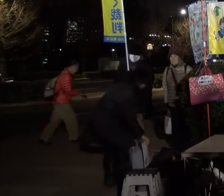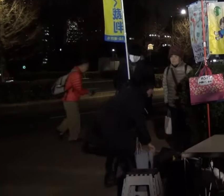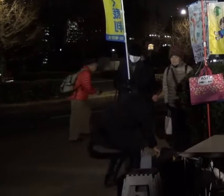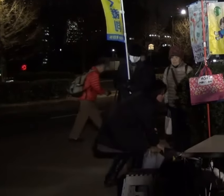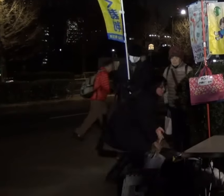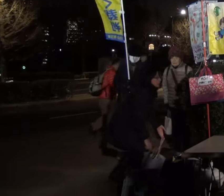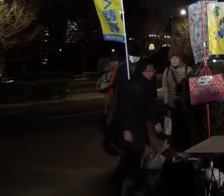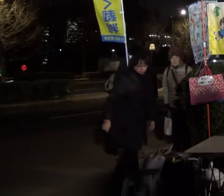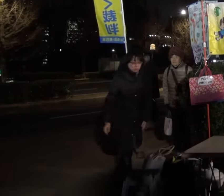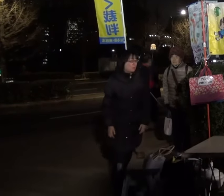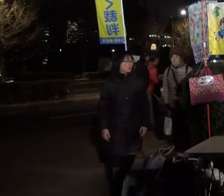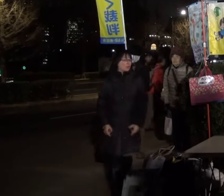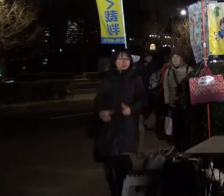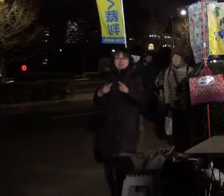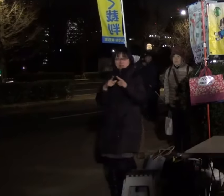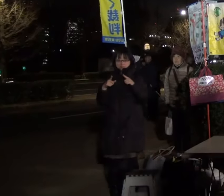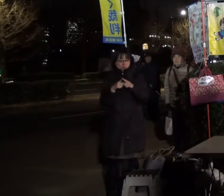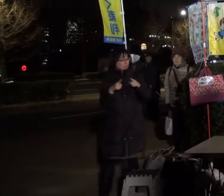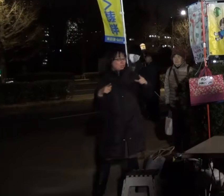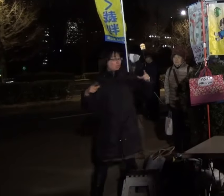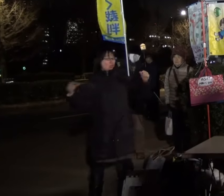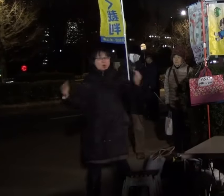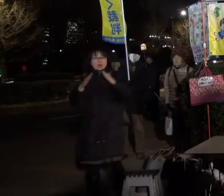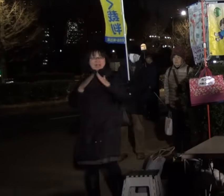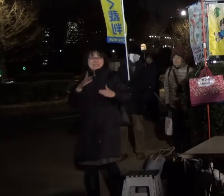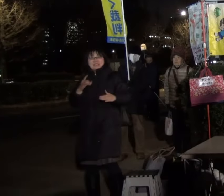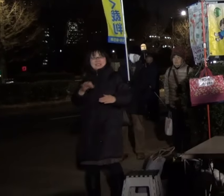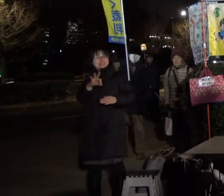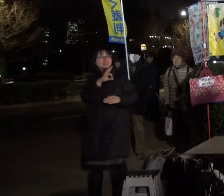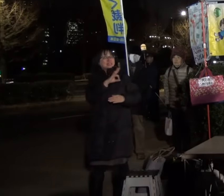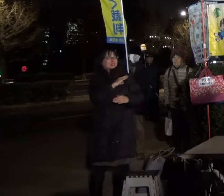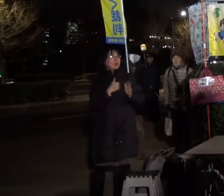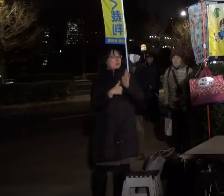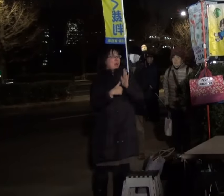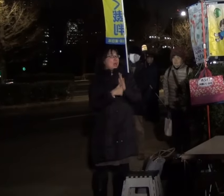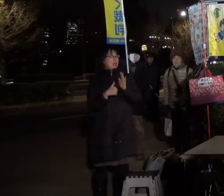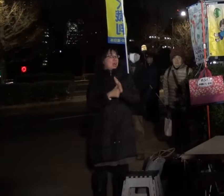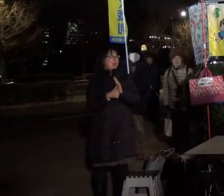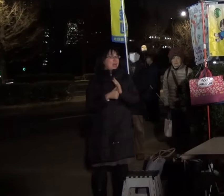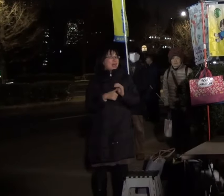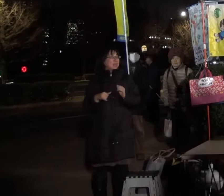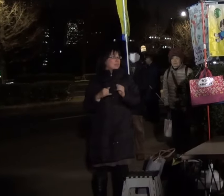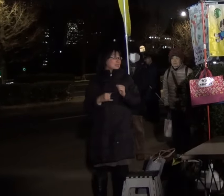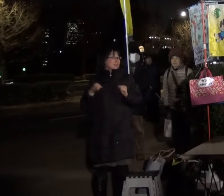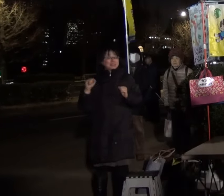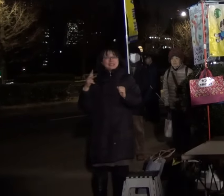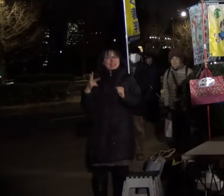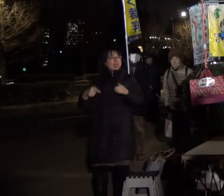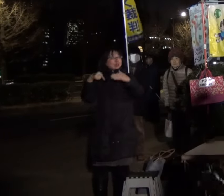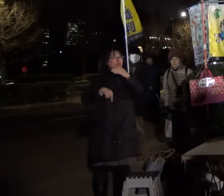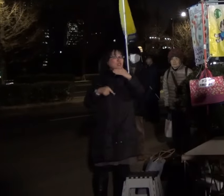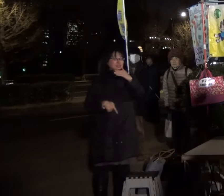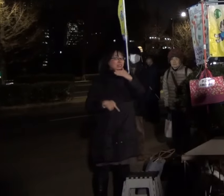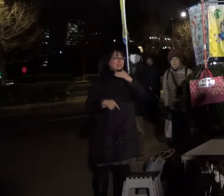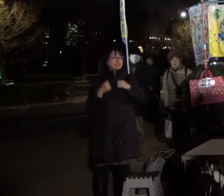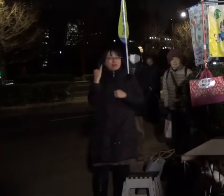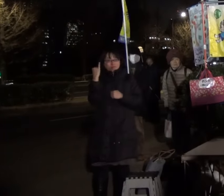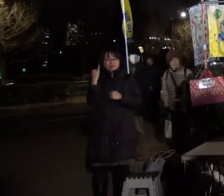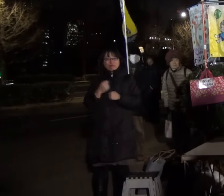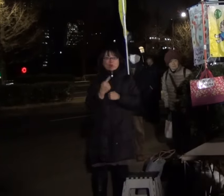議院議員がこの希望のエールに来てくださいました。ありがとうございます。お願いいたします。